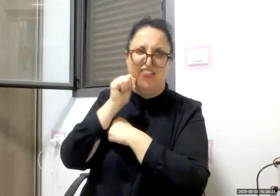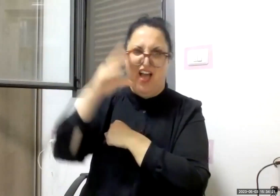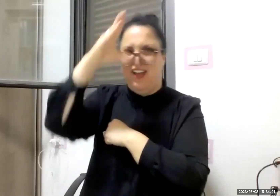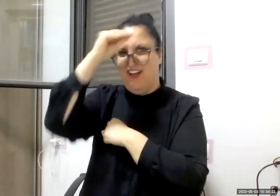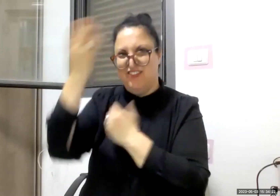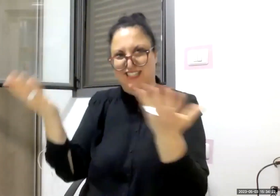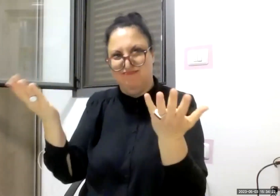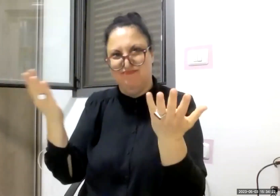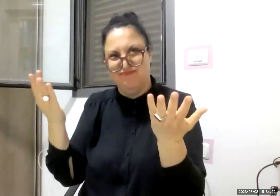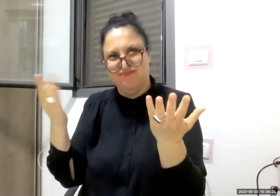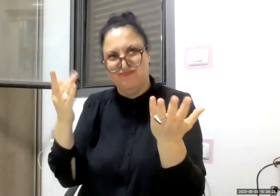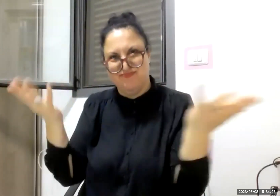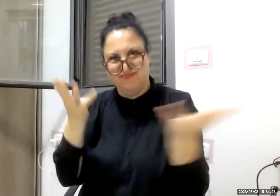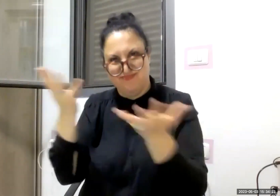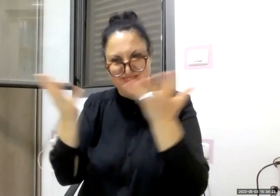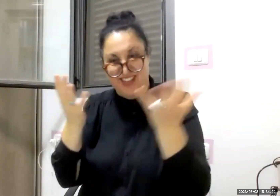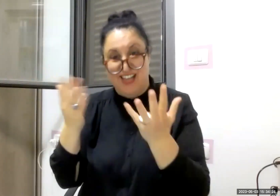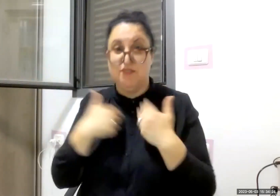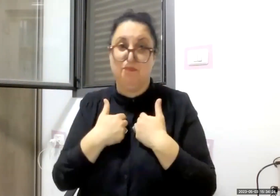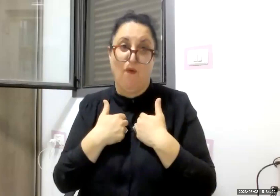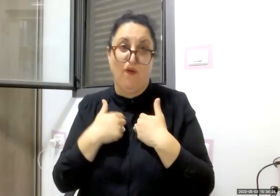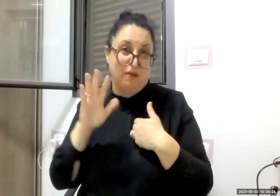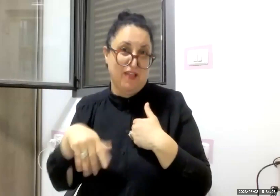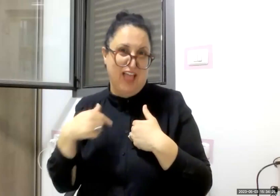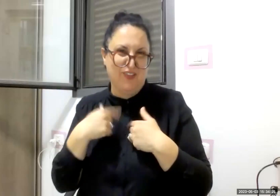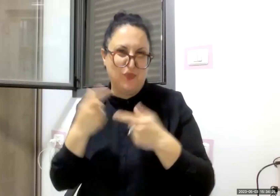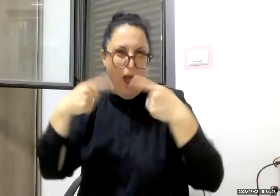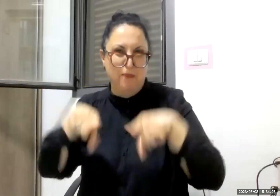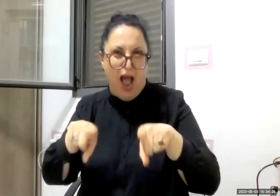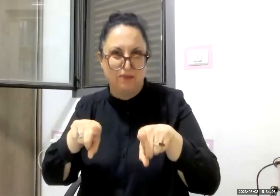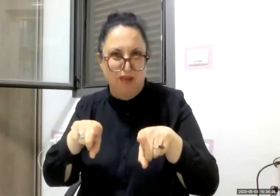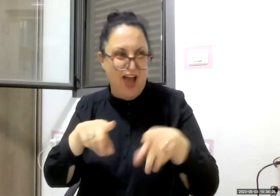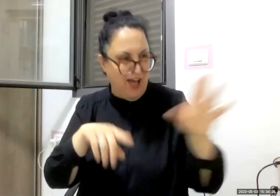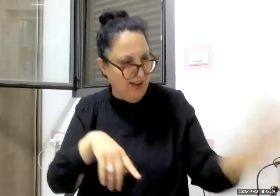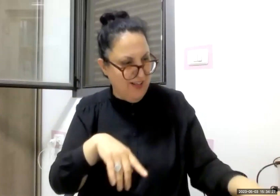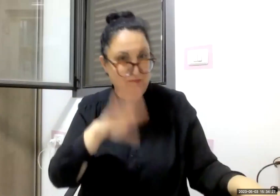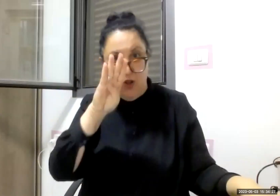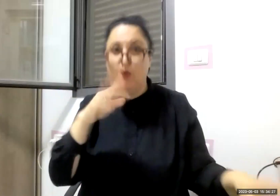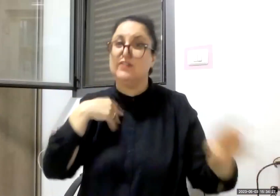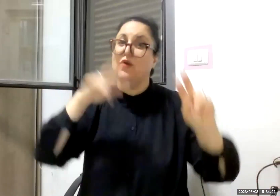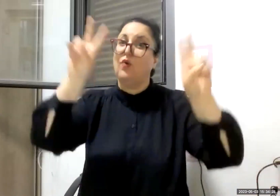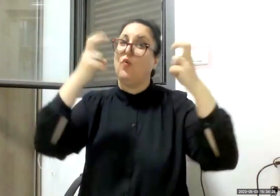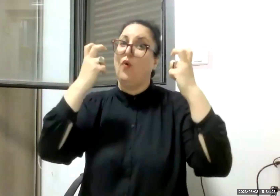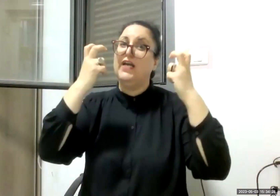שהם גם כשהם תחת פטריאחיה של הגבר הלבן ואני